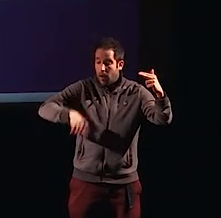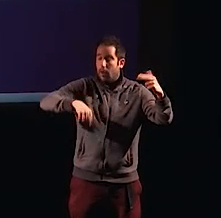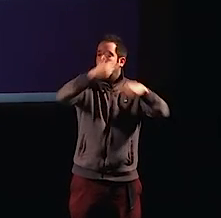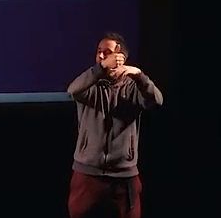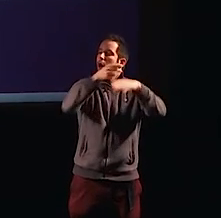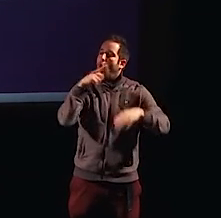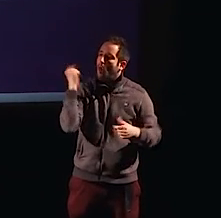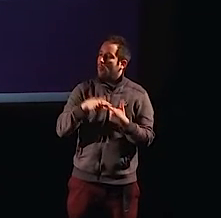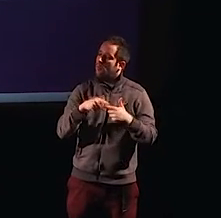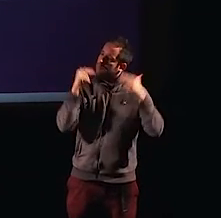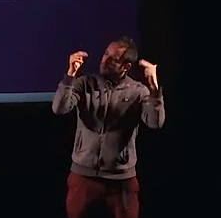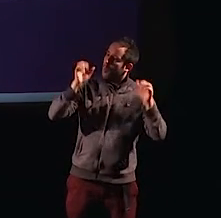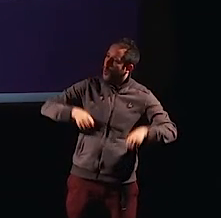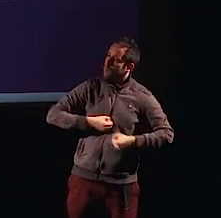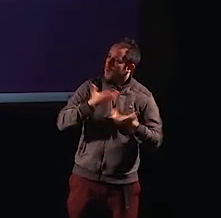gros qui ont le droit.